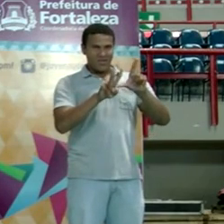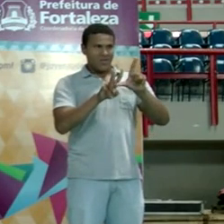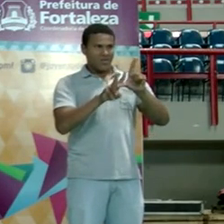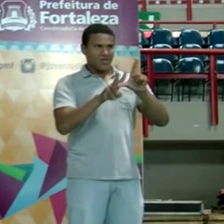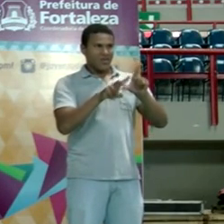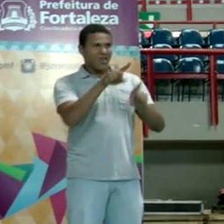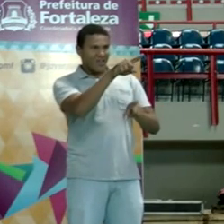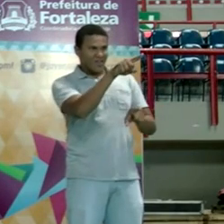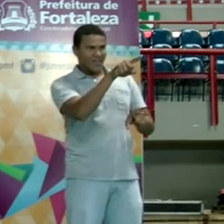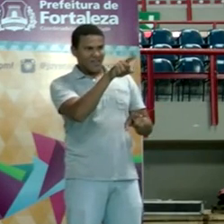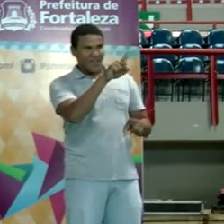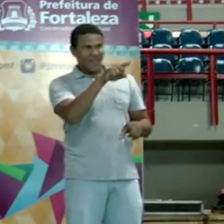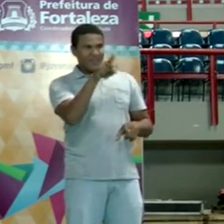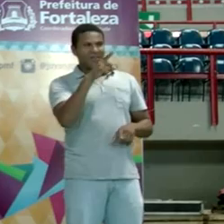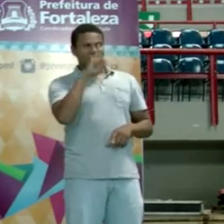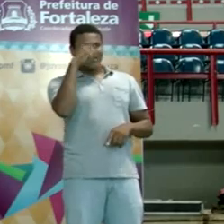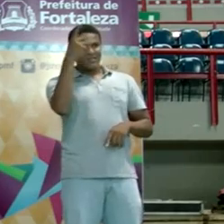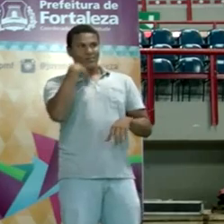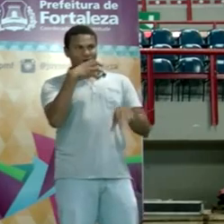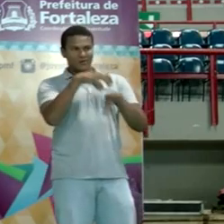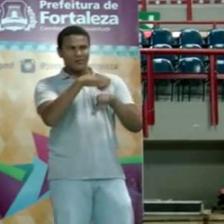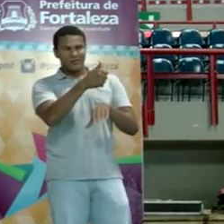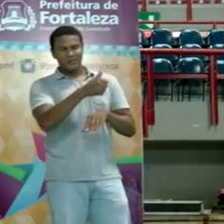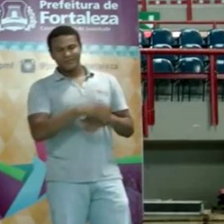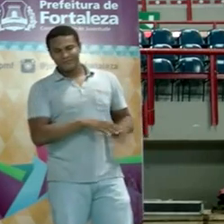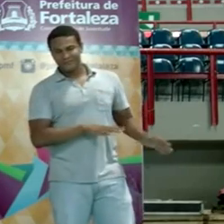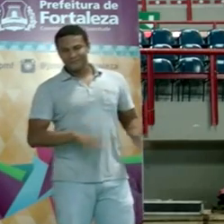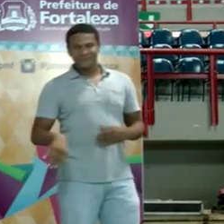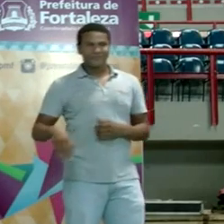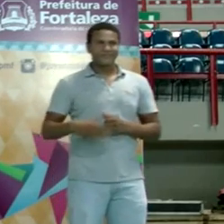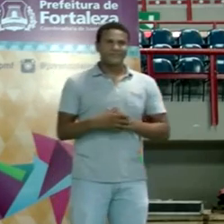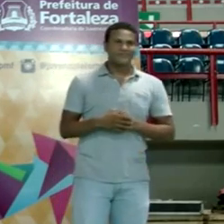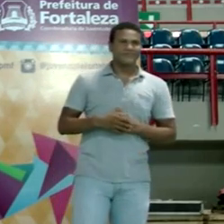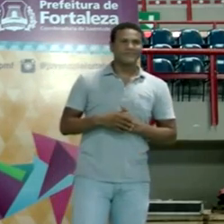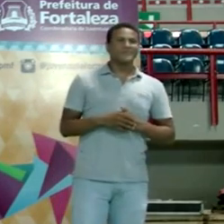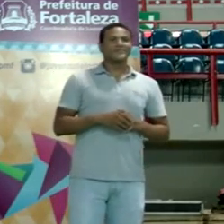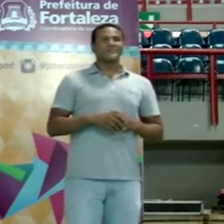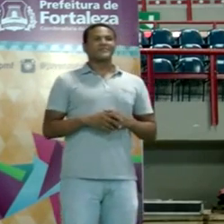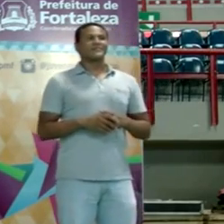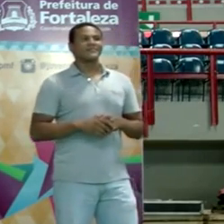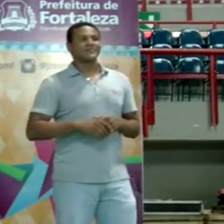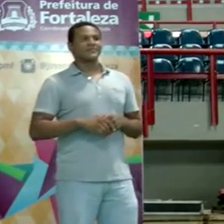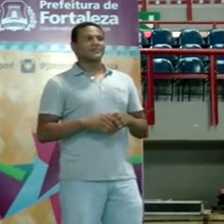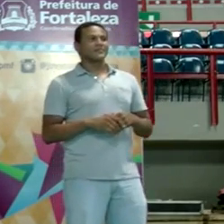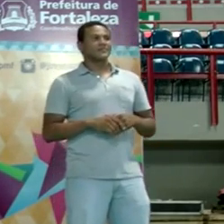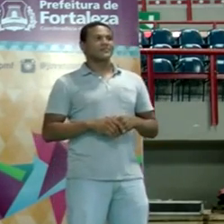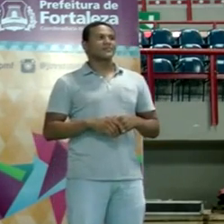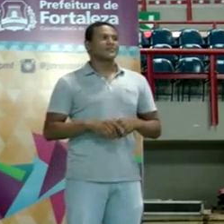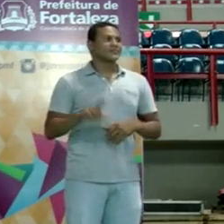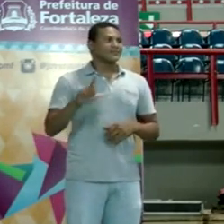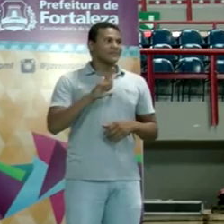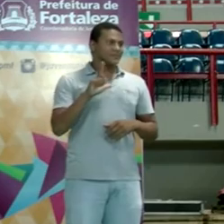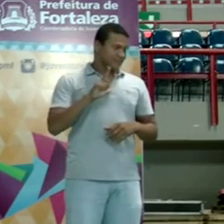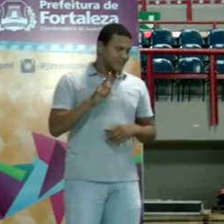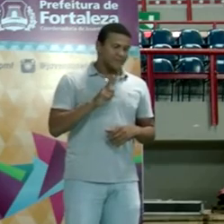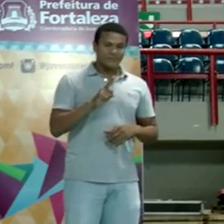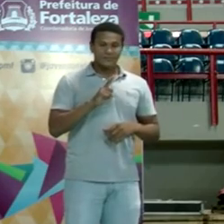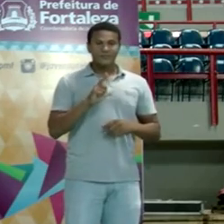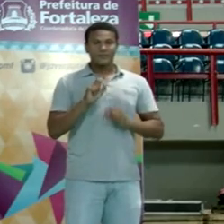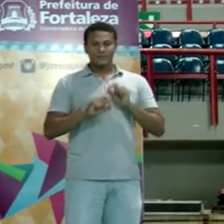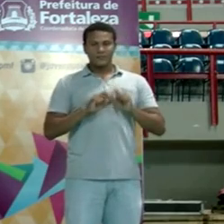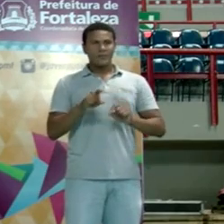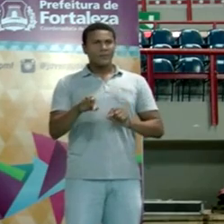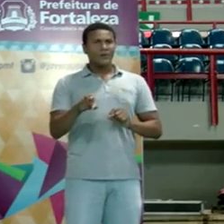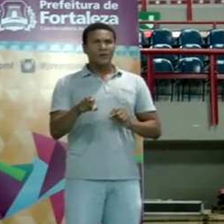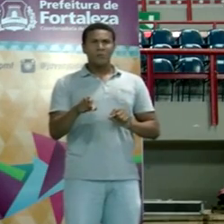uma carona que eu vou ver. Veja como as coisas são interessantes, né? Nós não consumimos